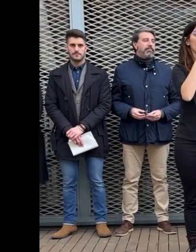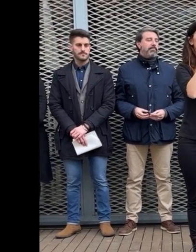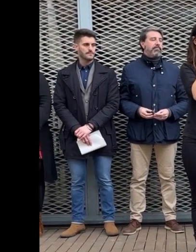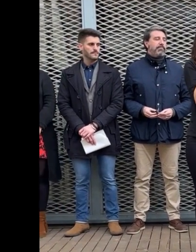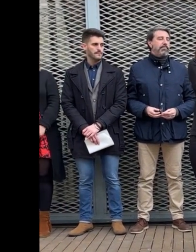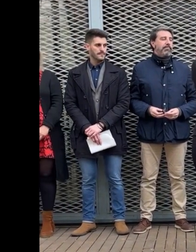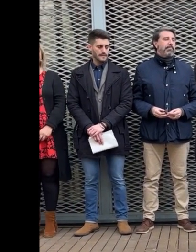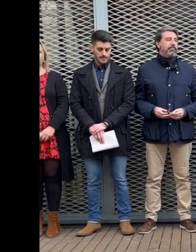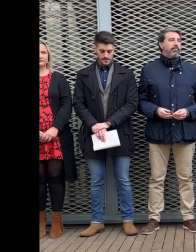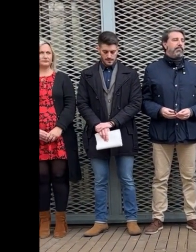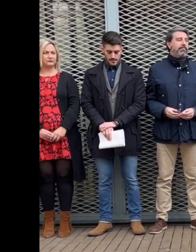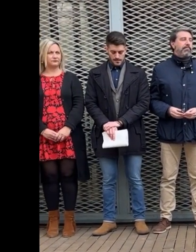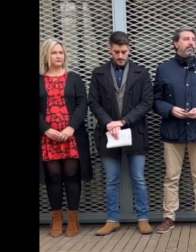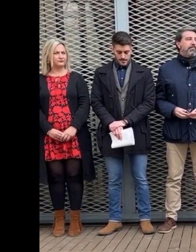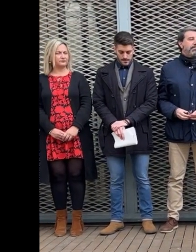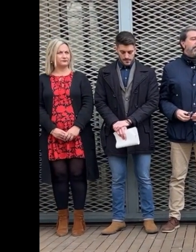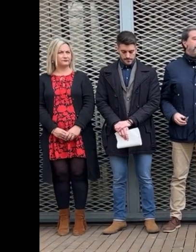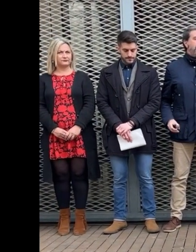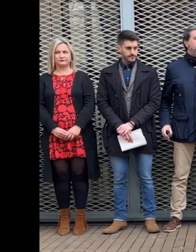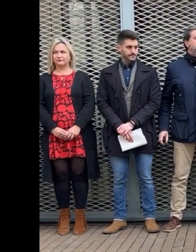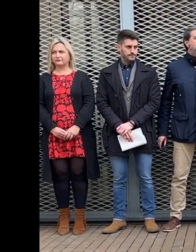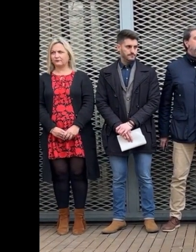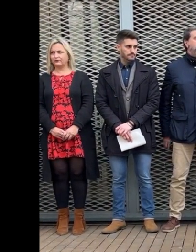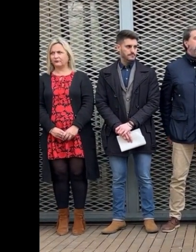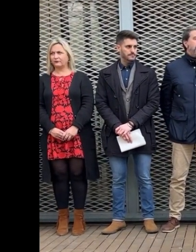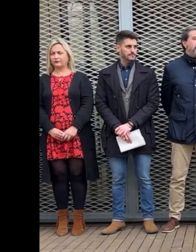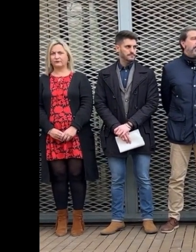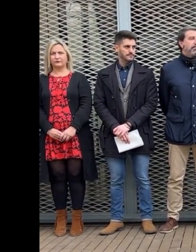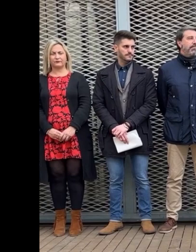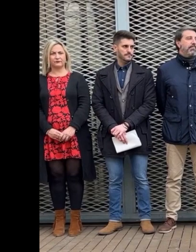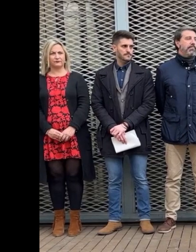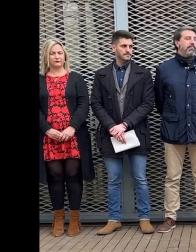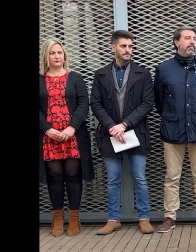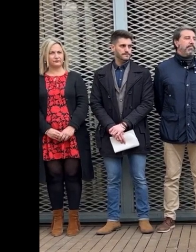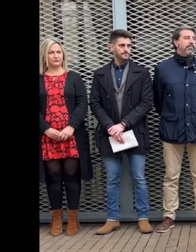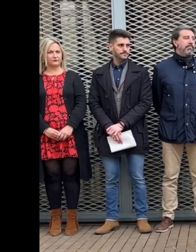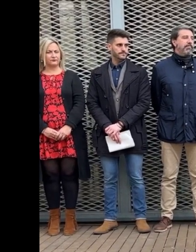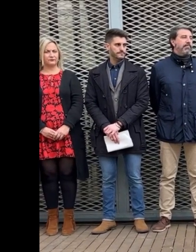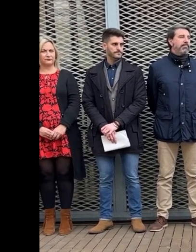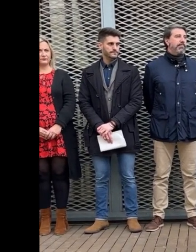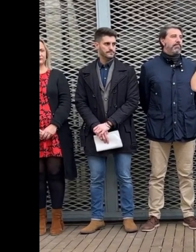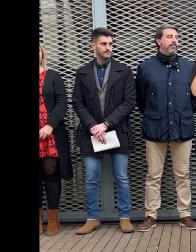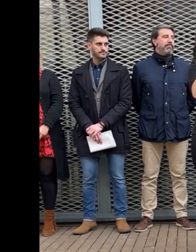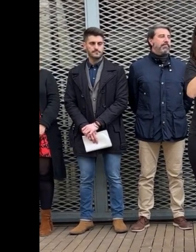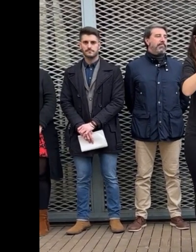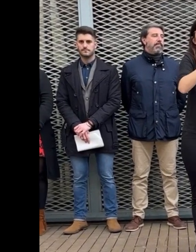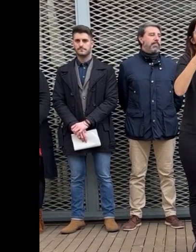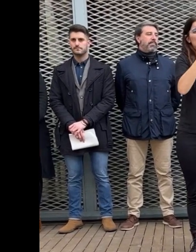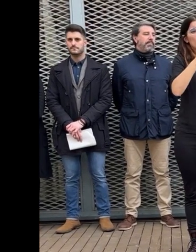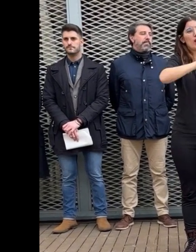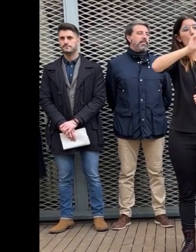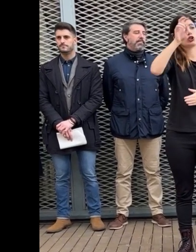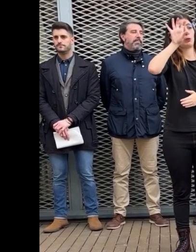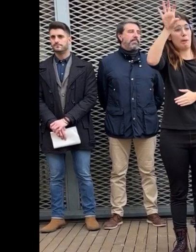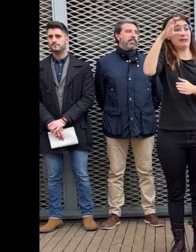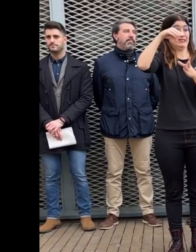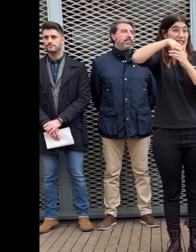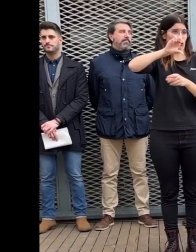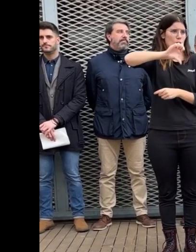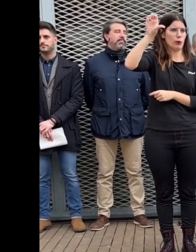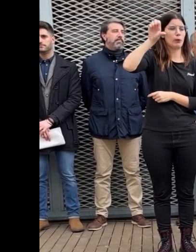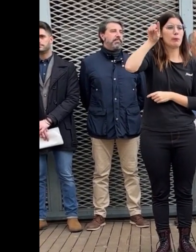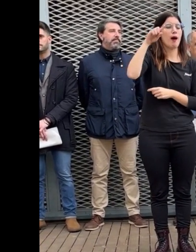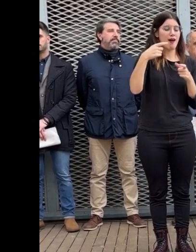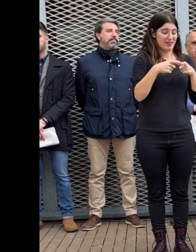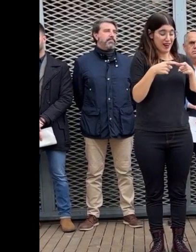Reclamamos que en los supuestos de personas con discapacidad que se trasladan a trabajar o a estudiar a otro país de la Unión Europea,